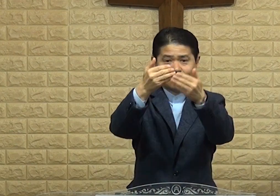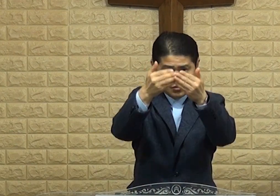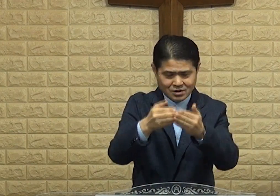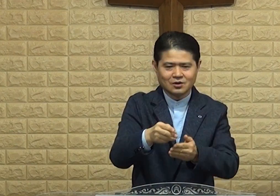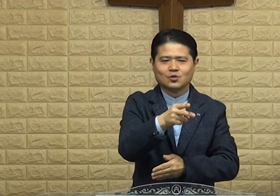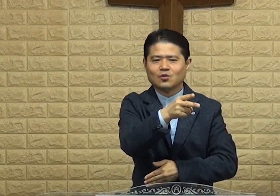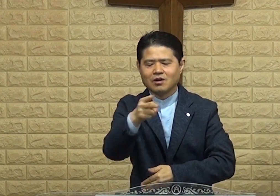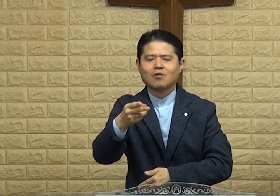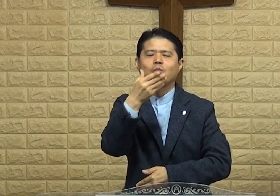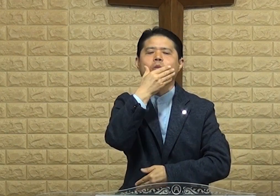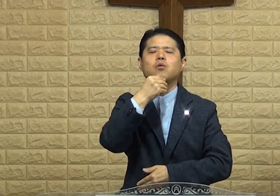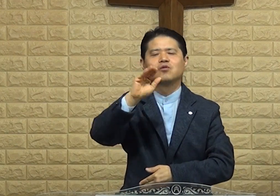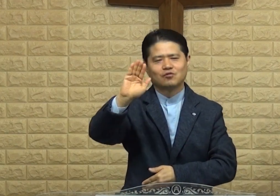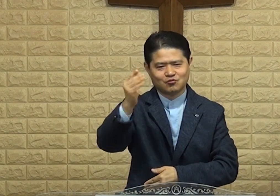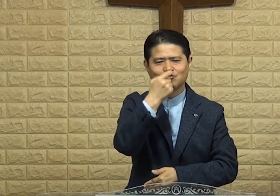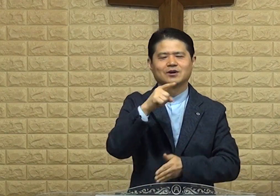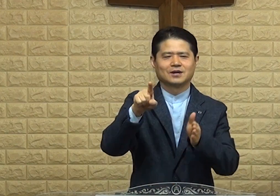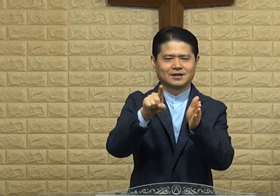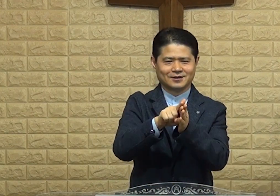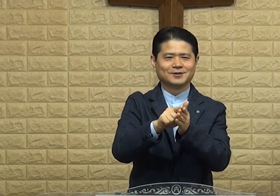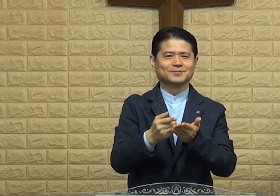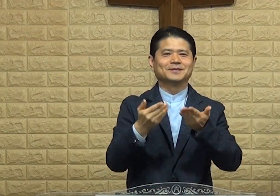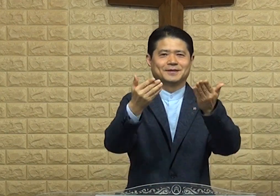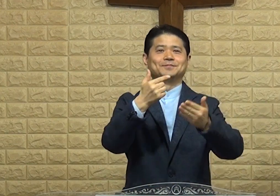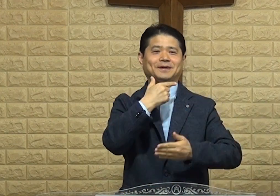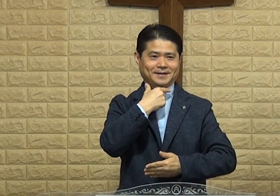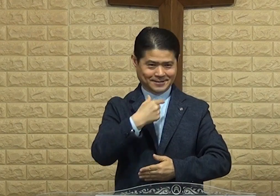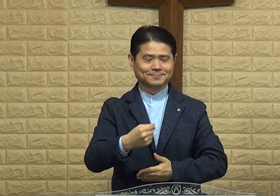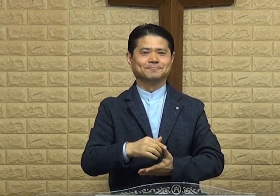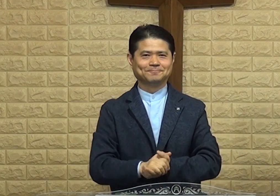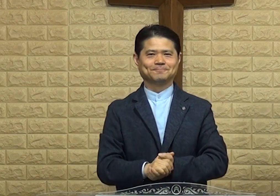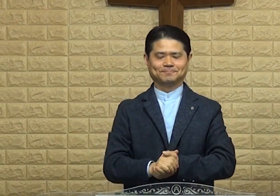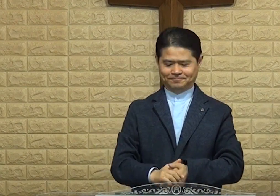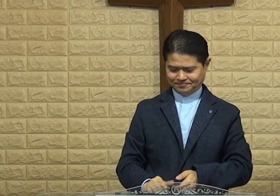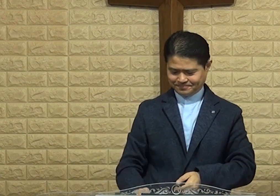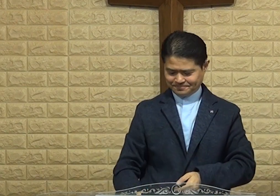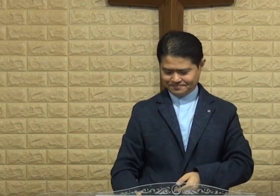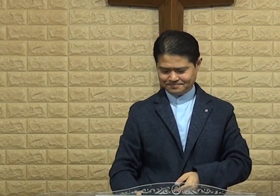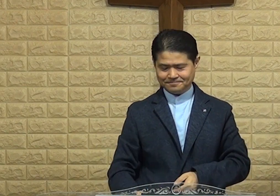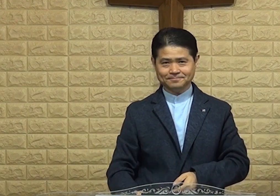하나님의 보호하심으로 말미암아 우리가 오히려 복된 삶을 산다 또 믿으시길 바랍니다.